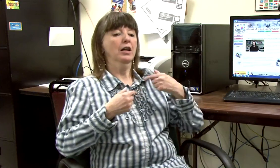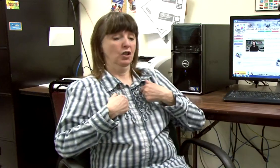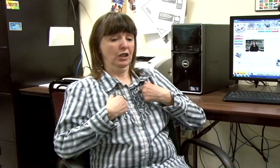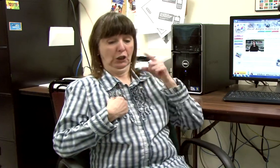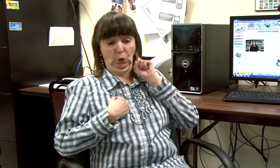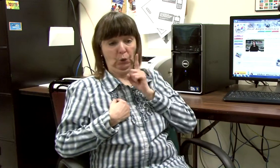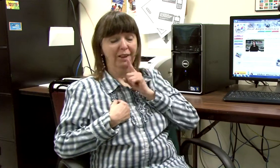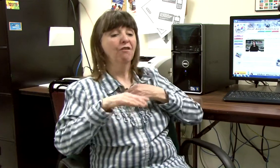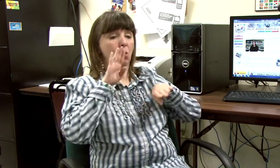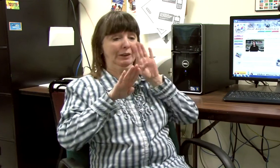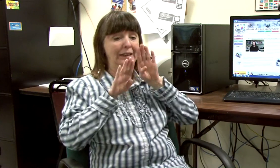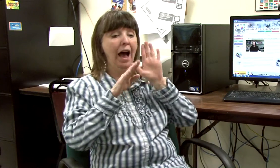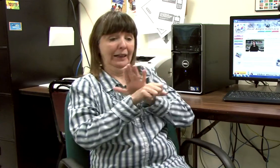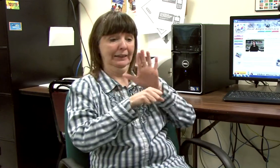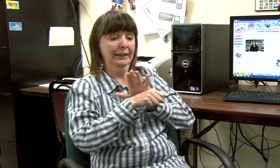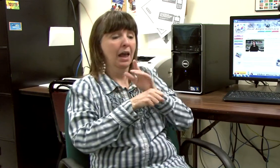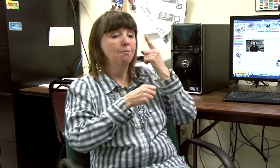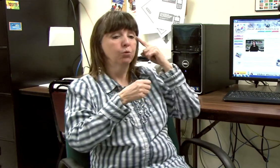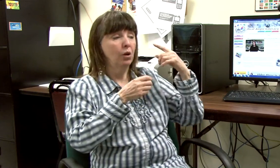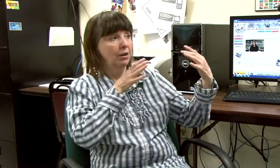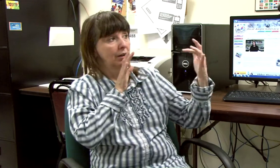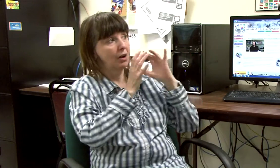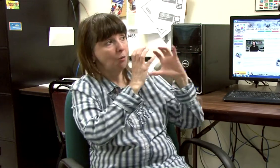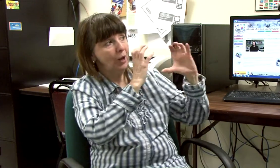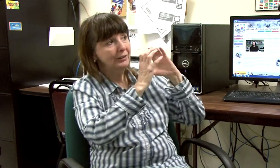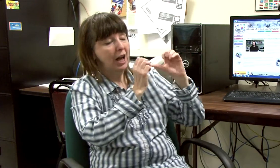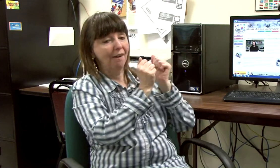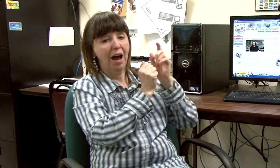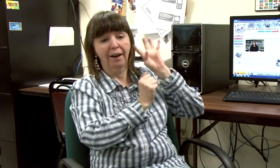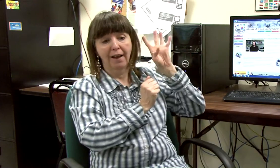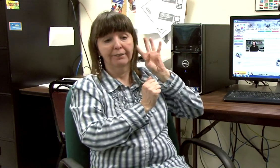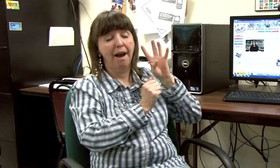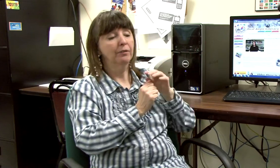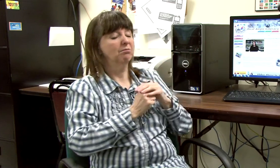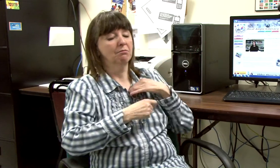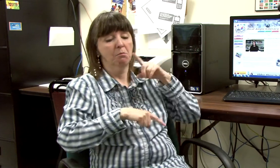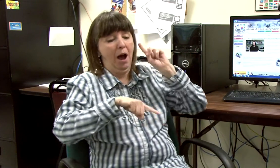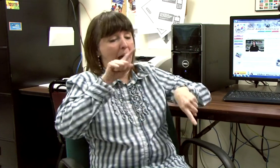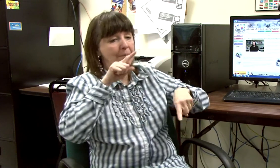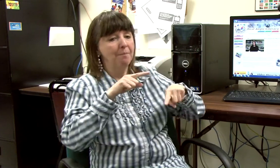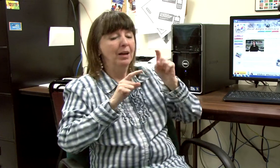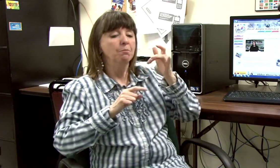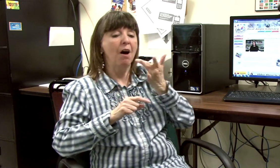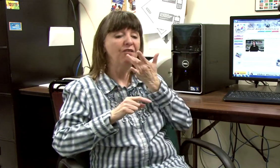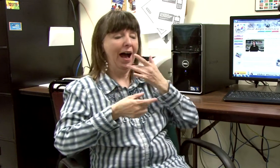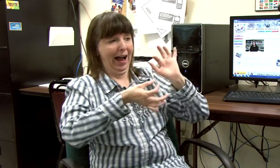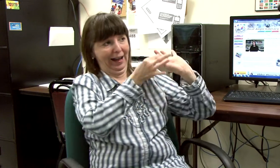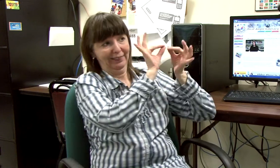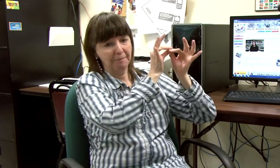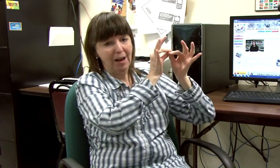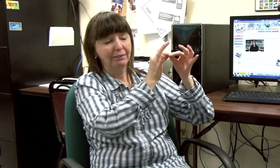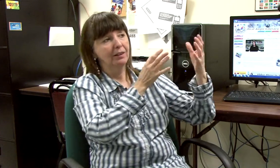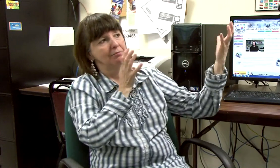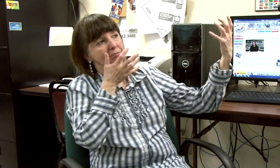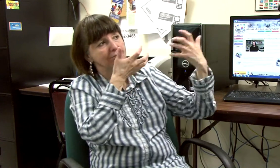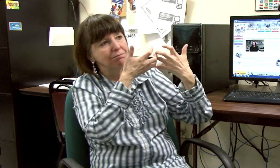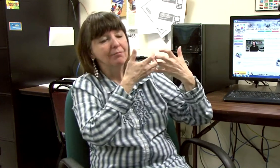Je suis sourde et assez frustrée par l'incompréhension en communiquant avec des entendants. J'ai besoin